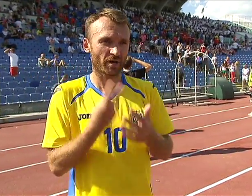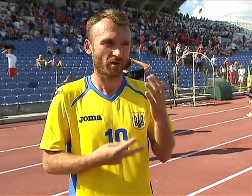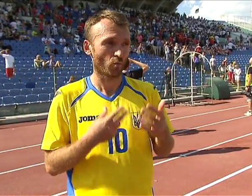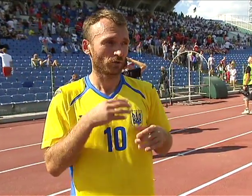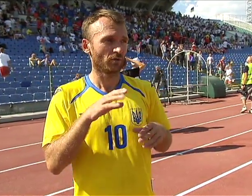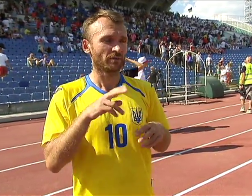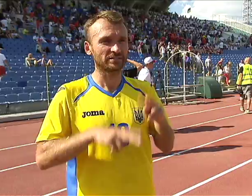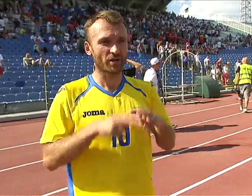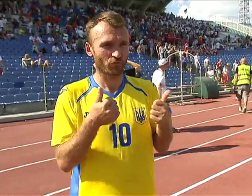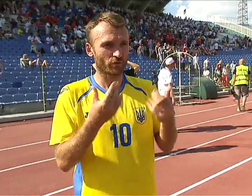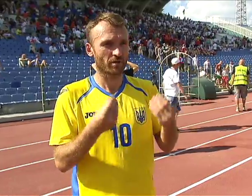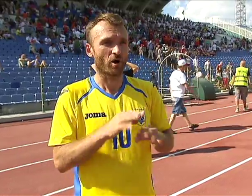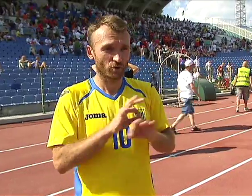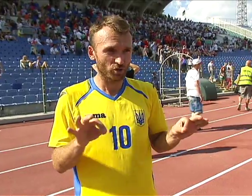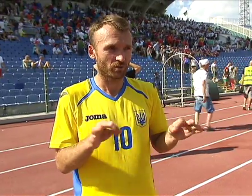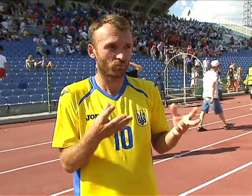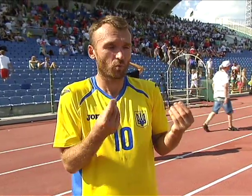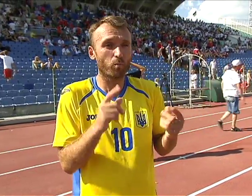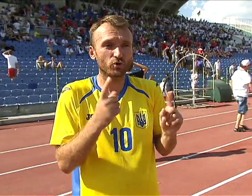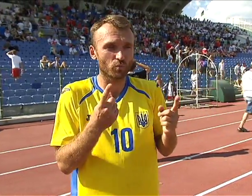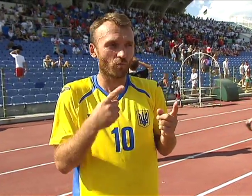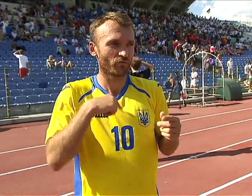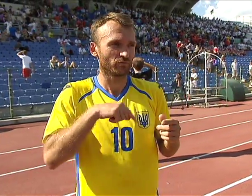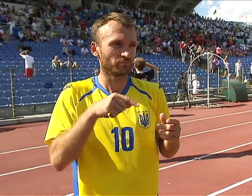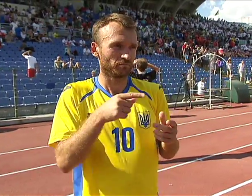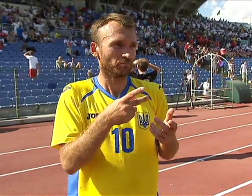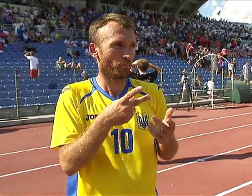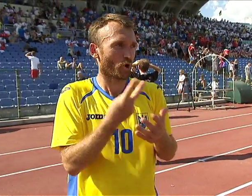были сегодняшнюю игру проиграть. Сегодня настроение было отличное. Но почему-то